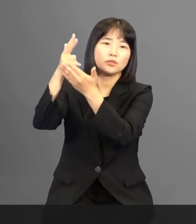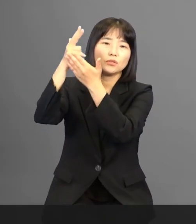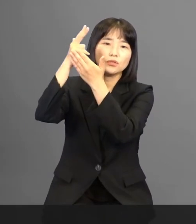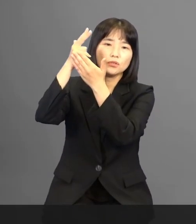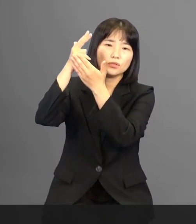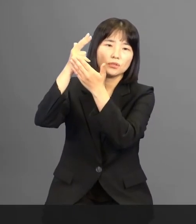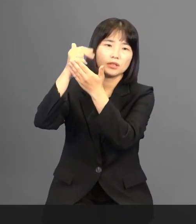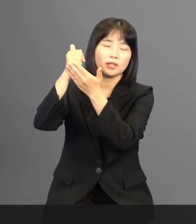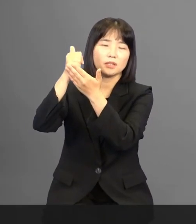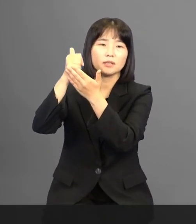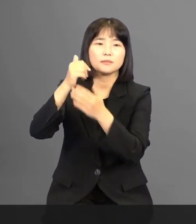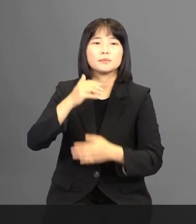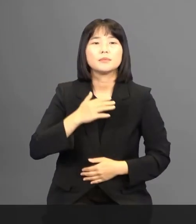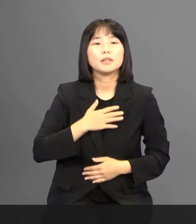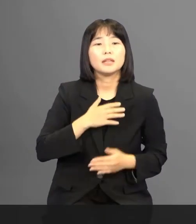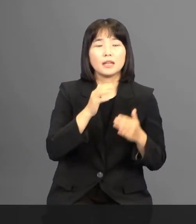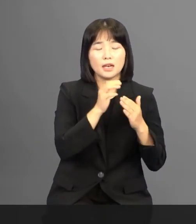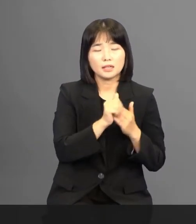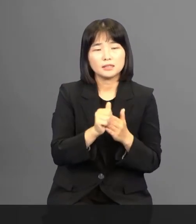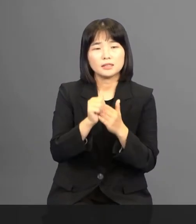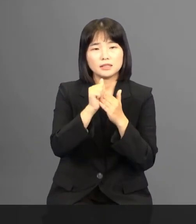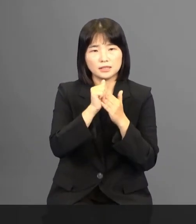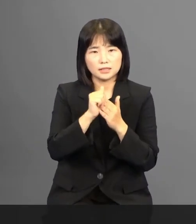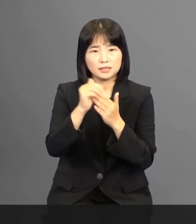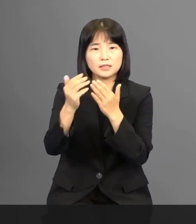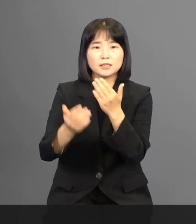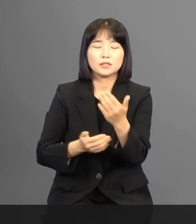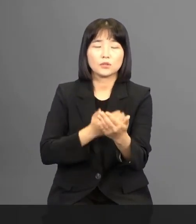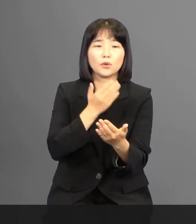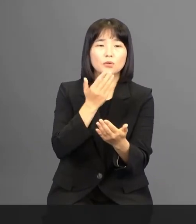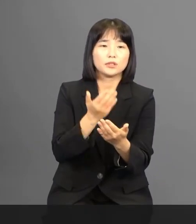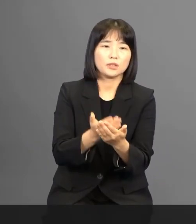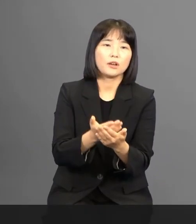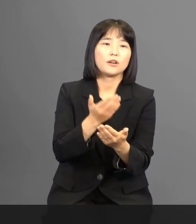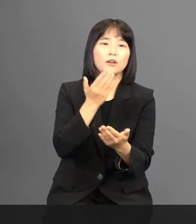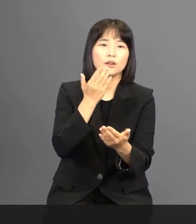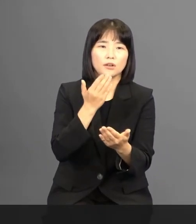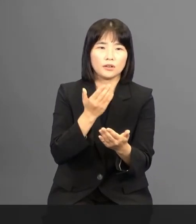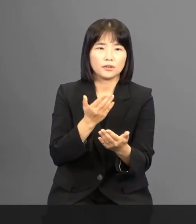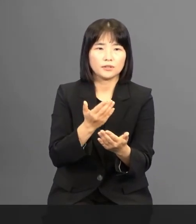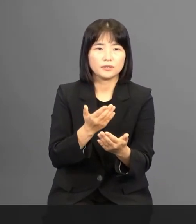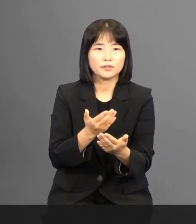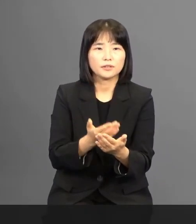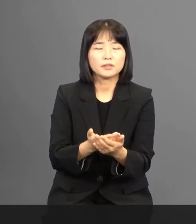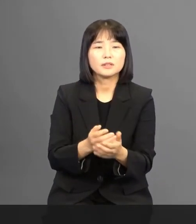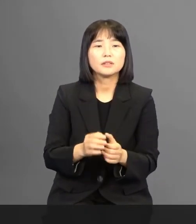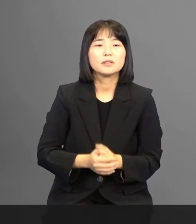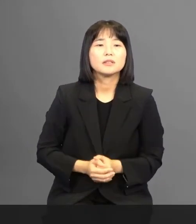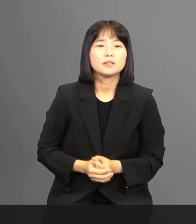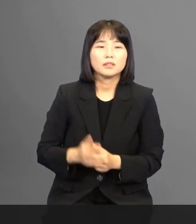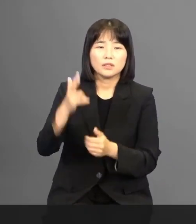오 주님 나를 두 손 들고 찬양합시다. 뜻하신 그곳에